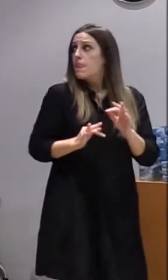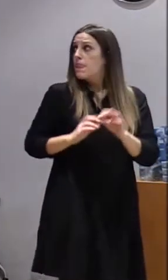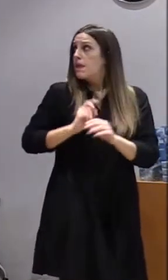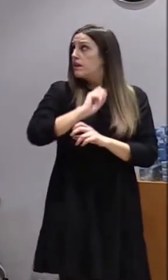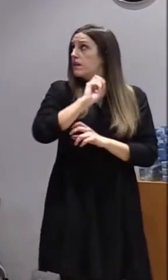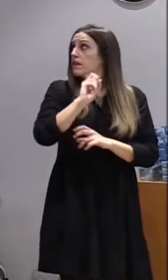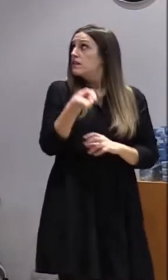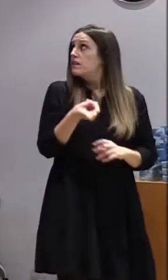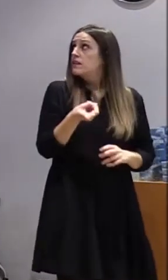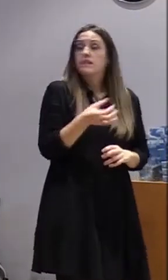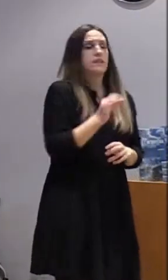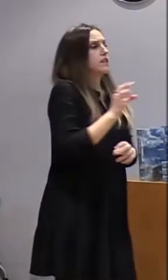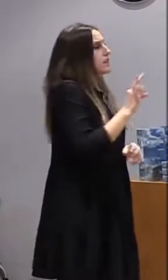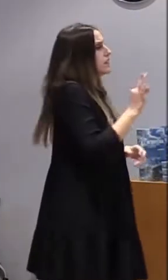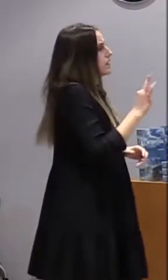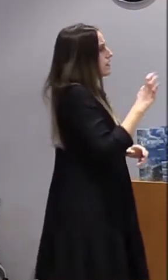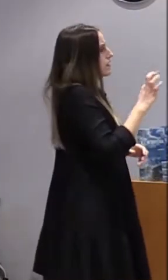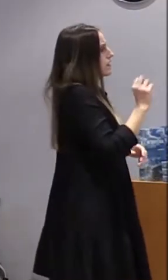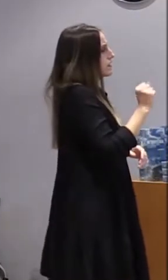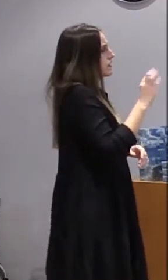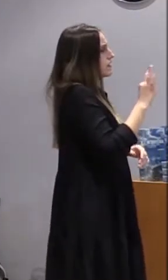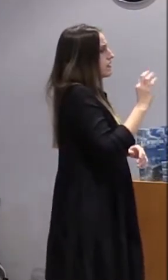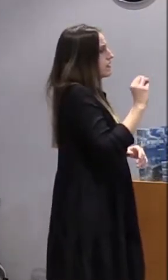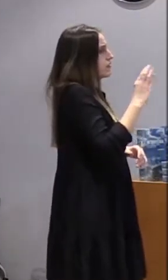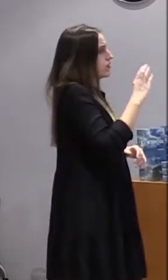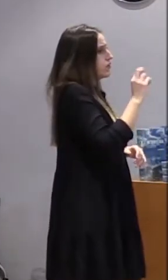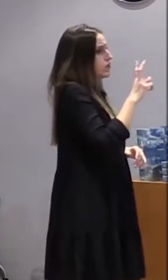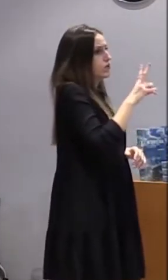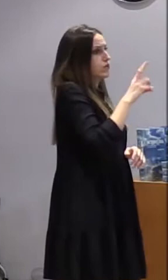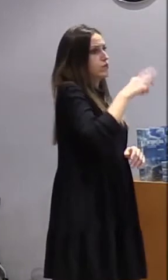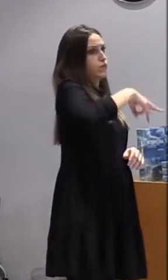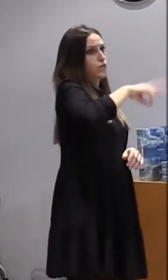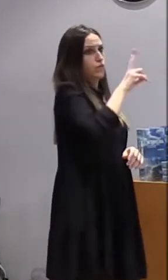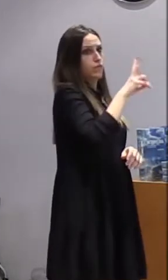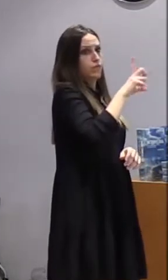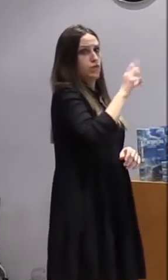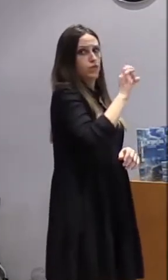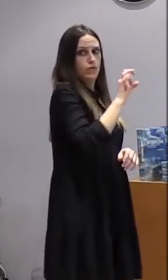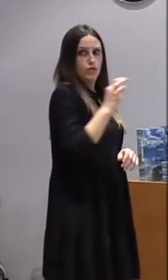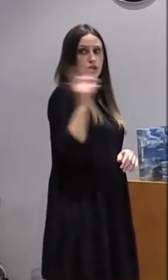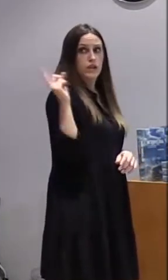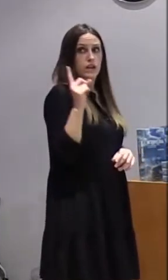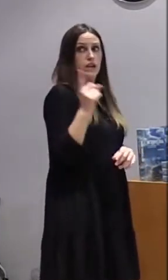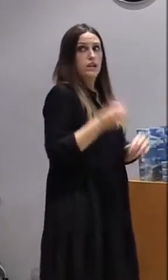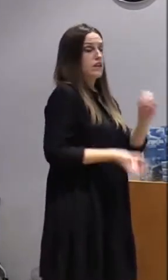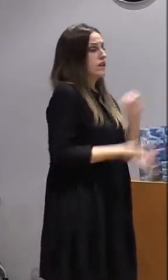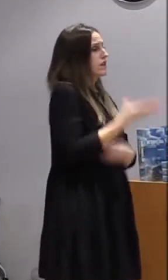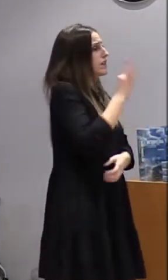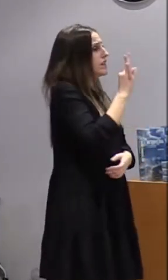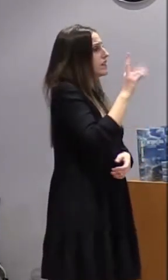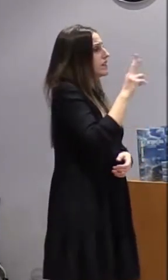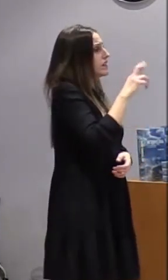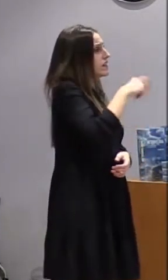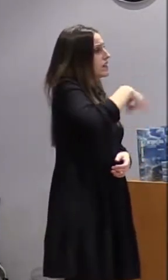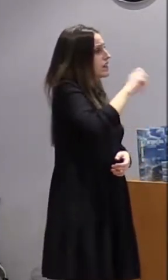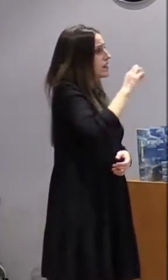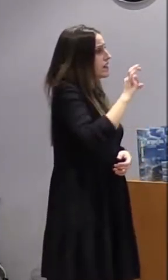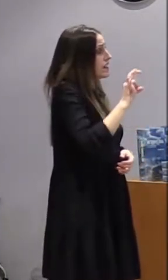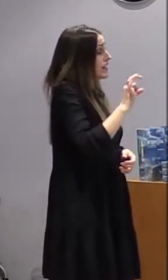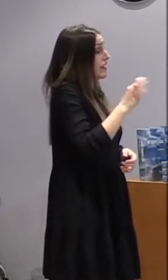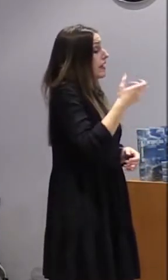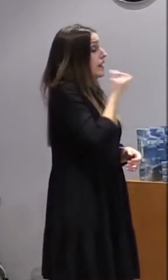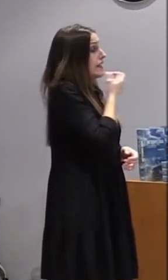Stratocumulus. Luego voy a hablar algo del Greco y vamos a ver el Stratocumulus también en cuadro de Greco, pero aquí tenéis uno de Turner, paisajista